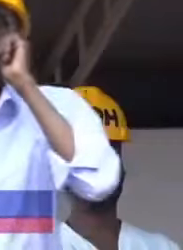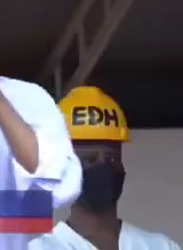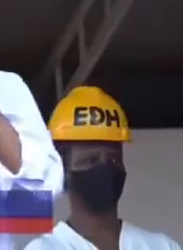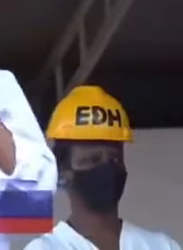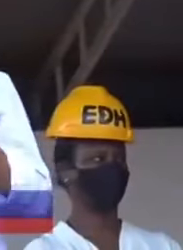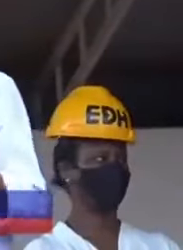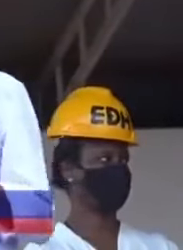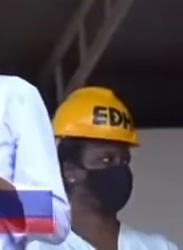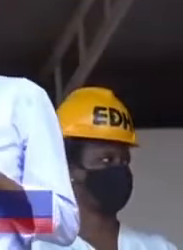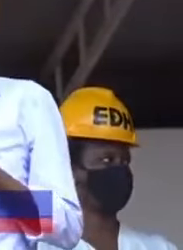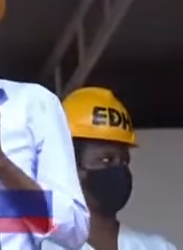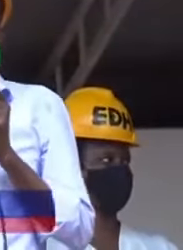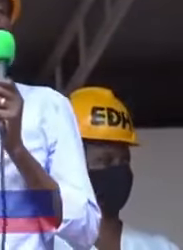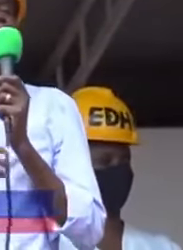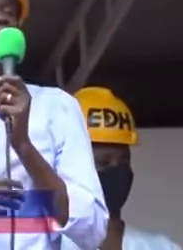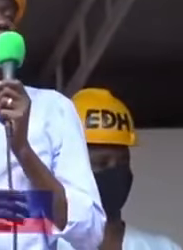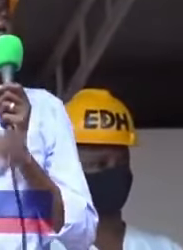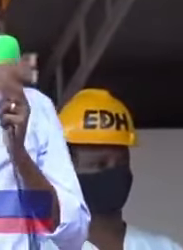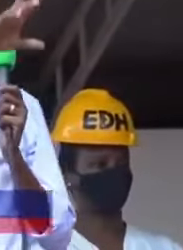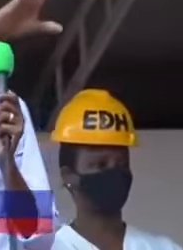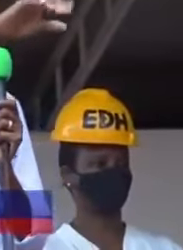gros journaliste dit.